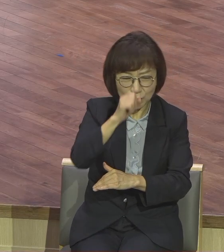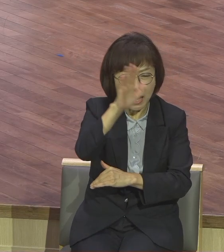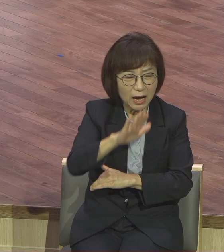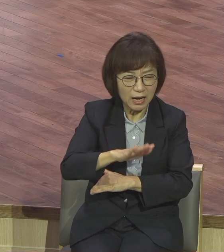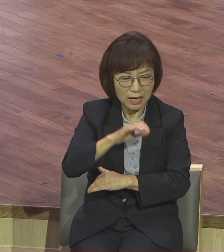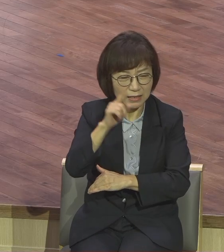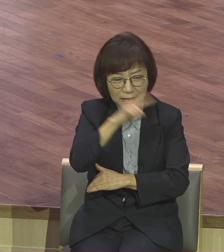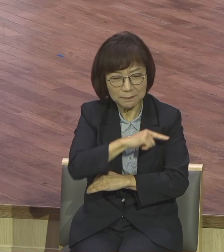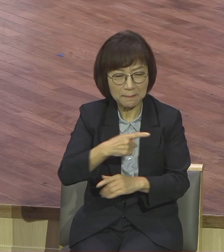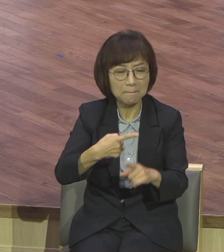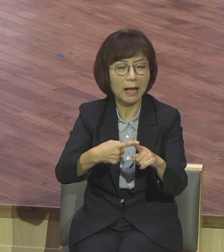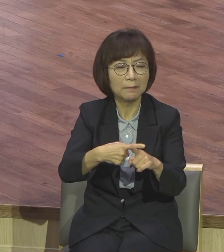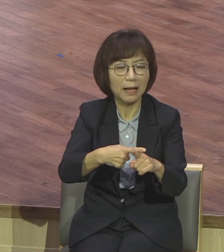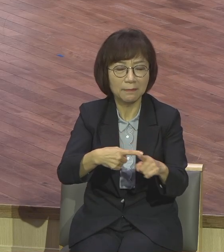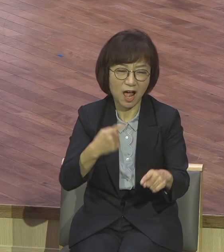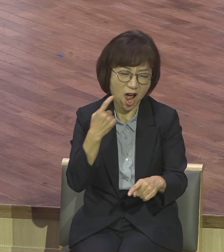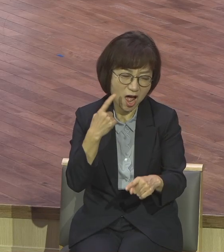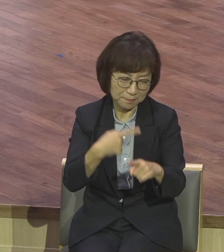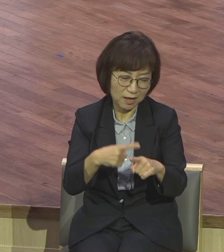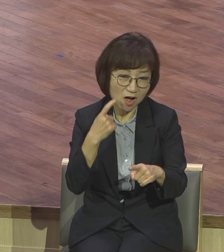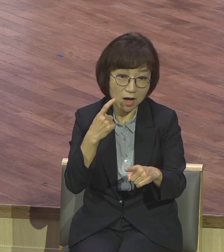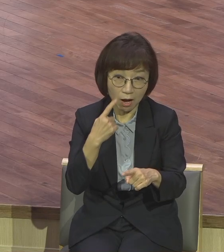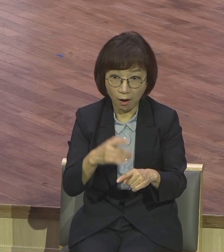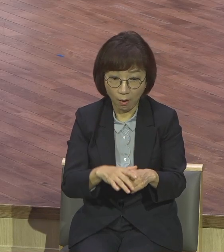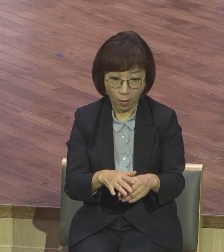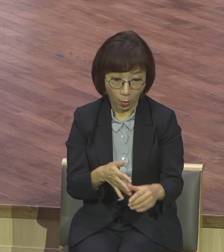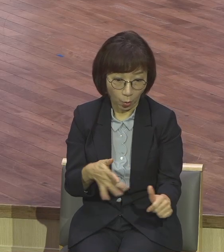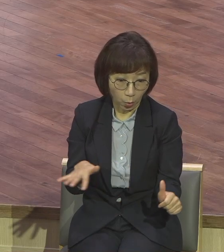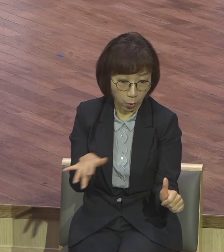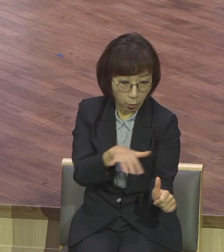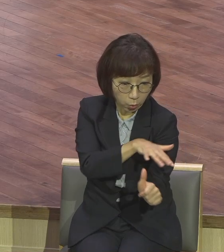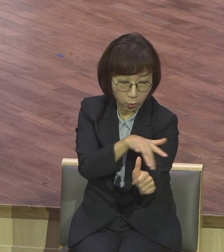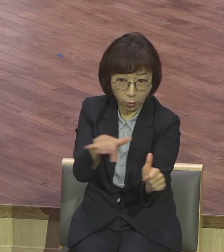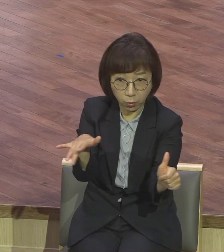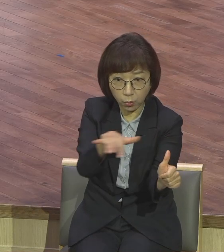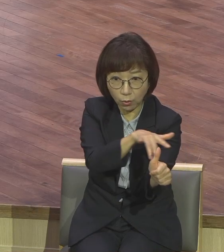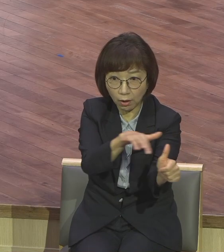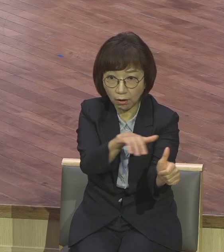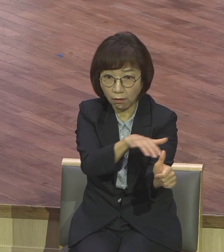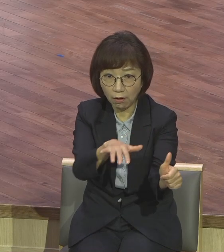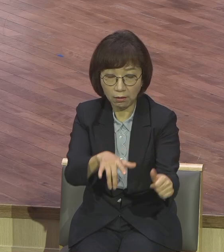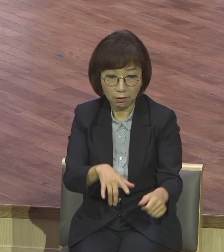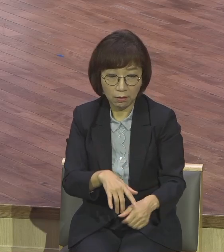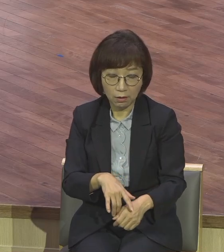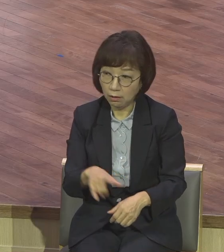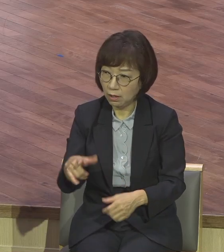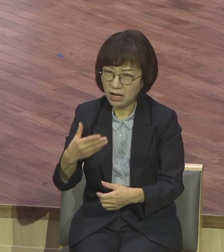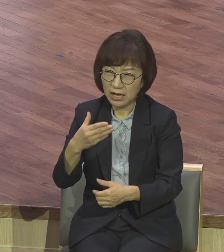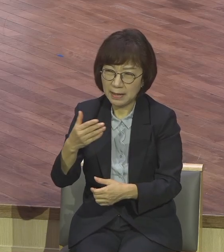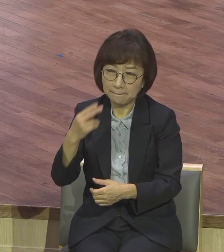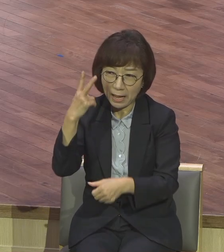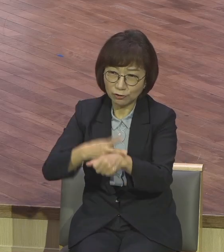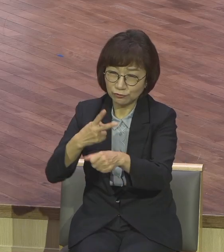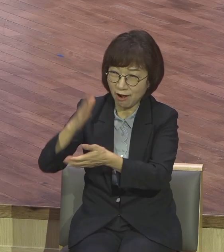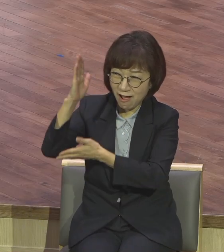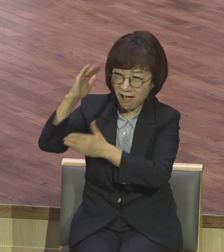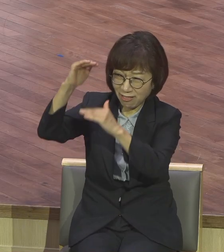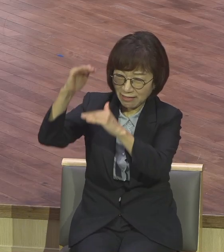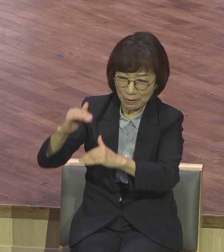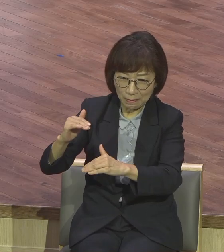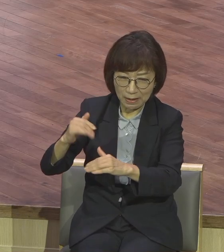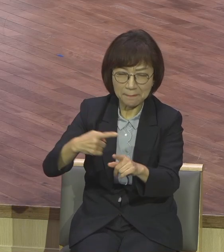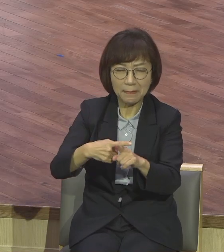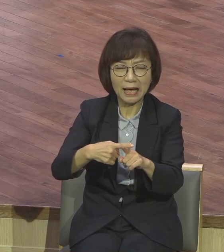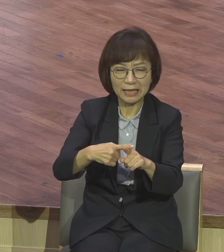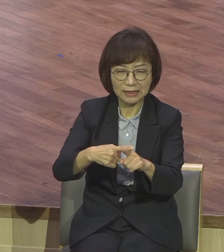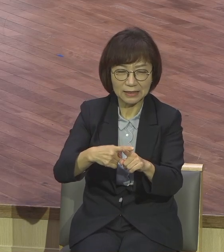있잖아요. 본인들은 주장이지만은 복음을 보면 속이고 있잖아요. 바울이 복음을